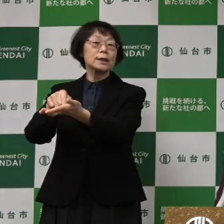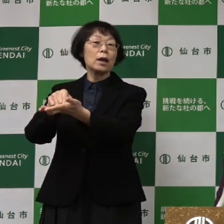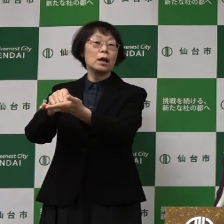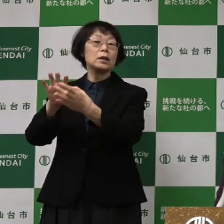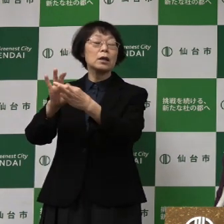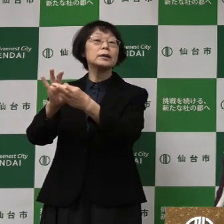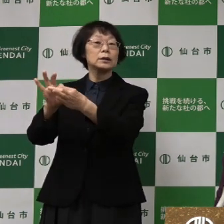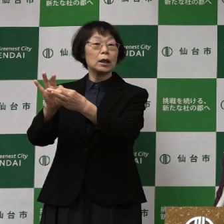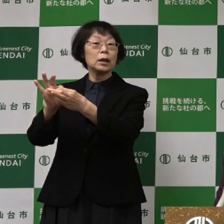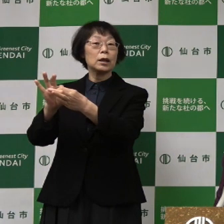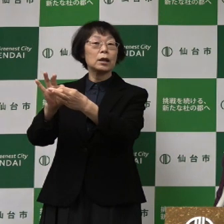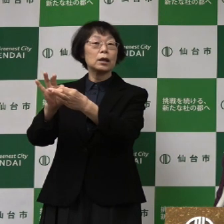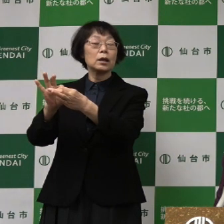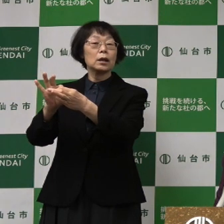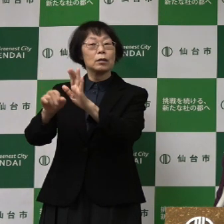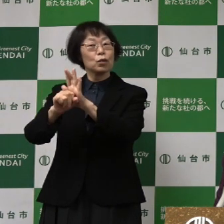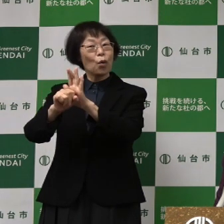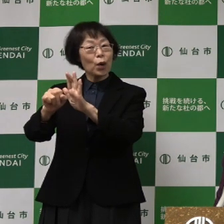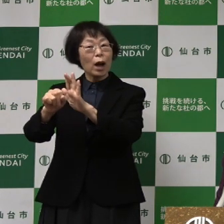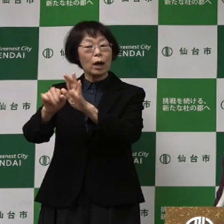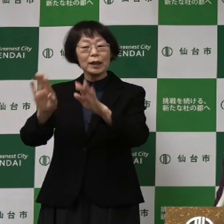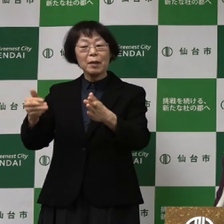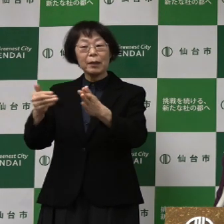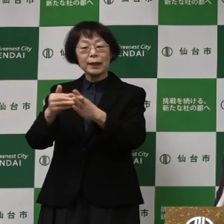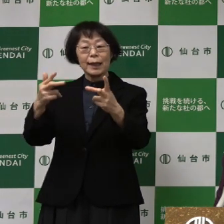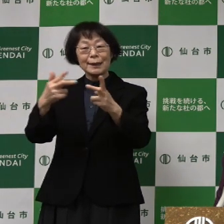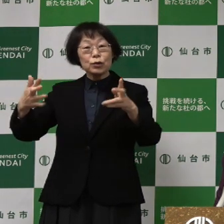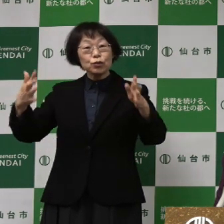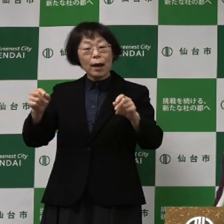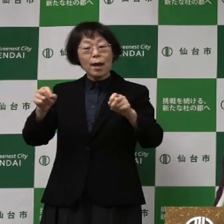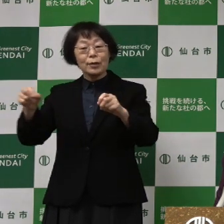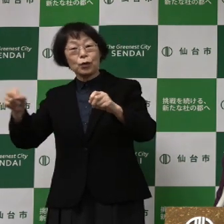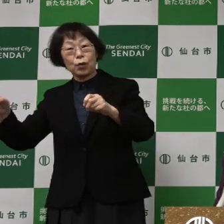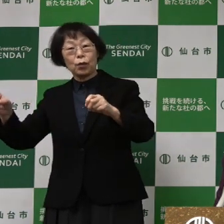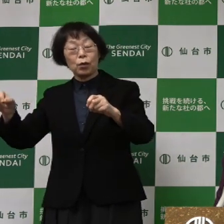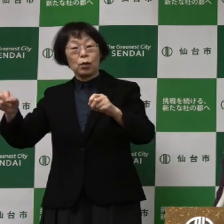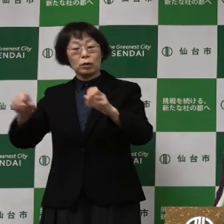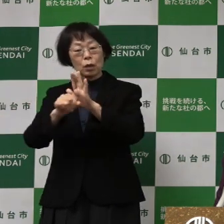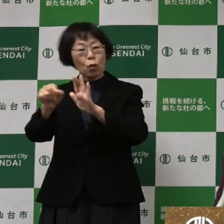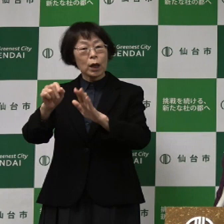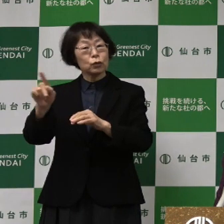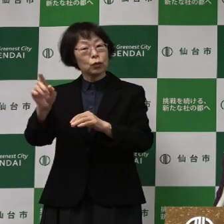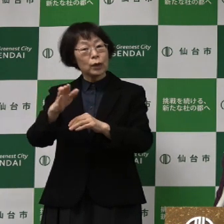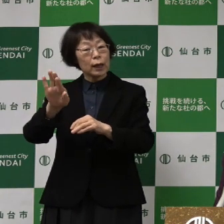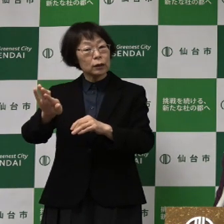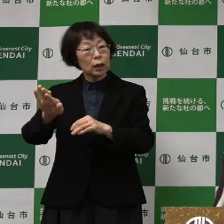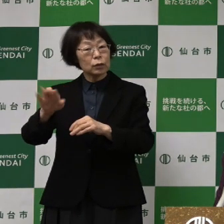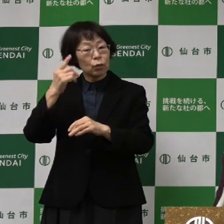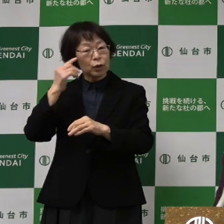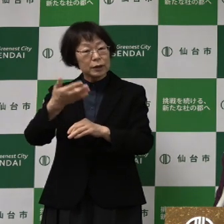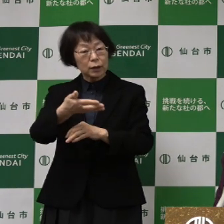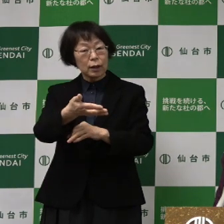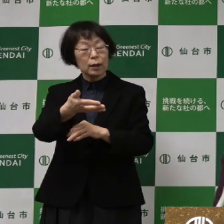関して効果、これまで2週間延長してから経ってますけれども、効果がどの程度あったと思われてい